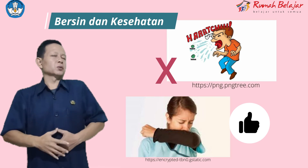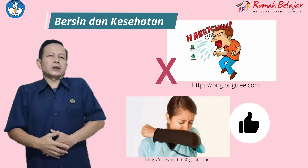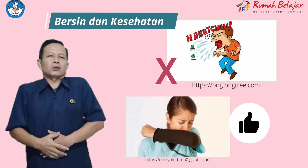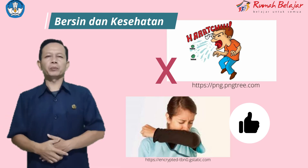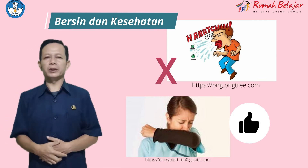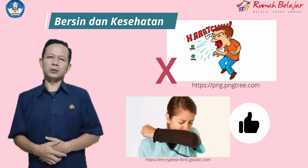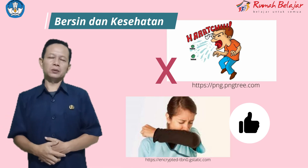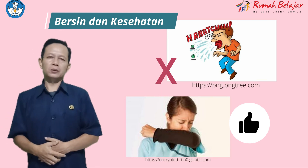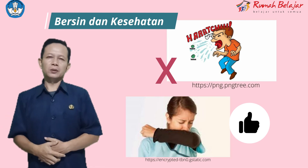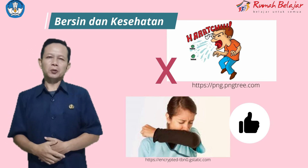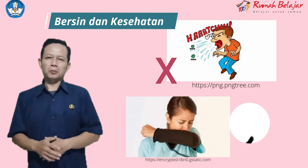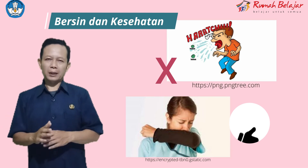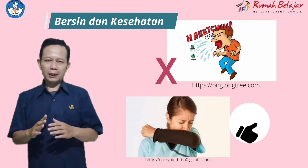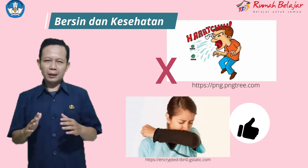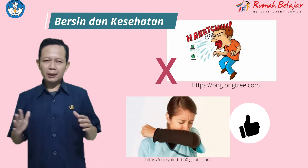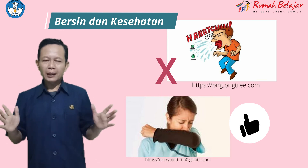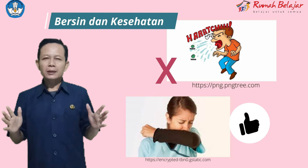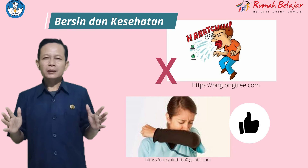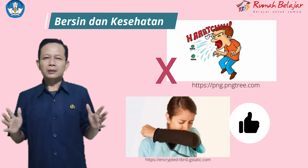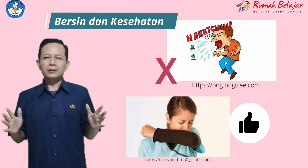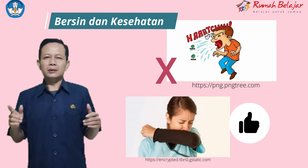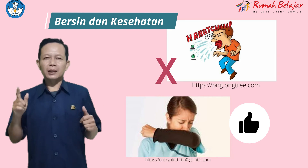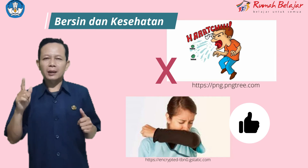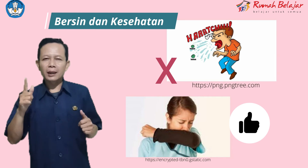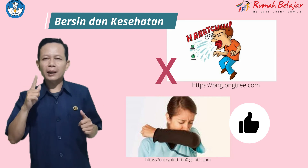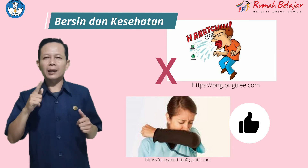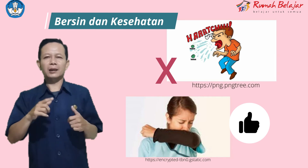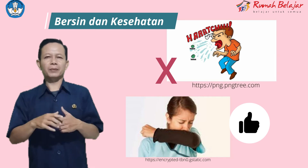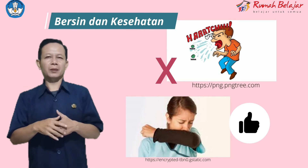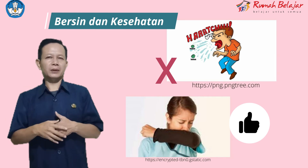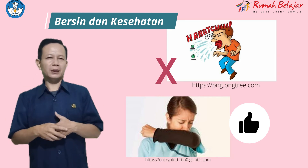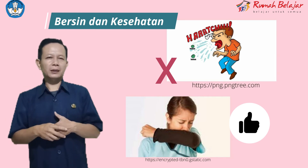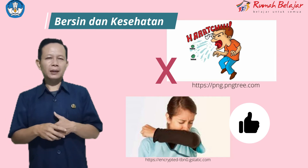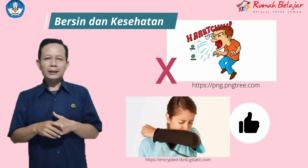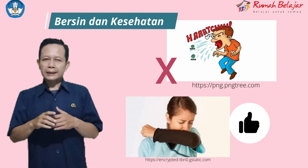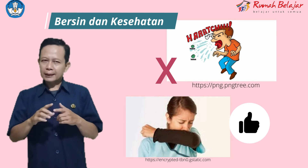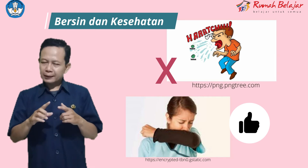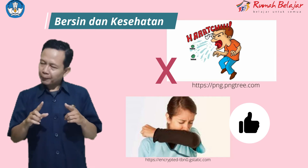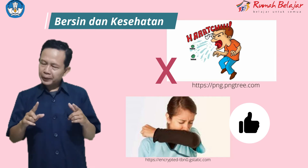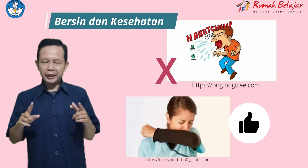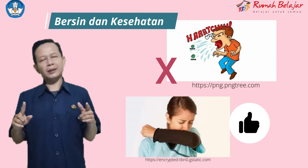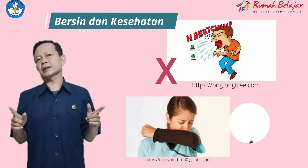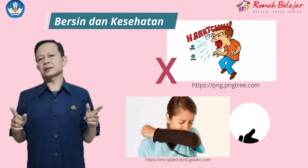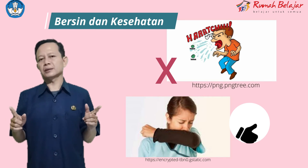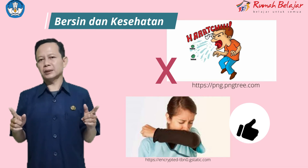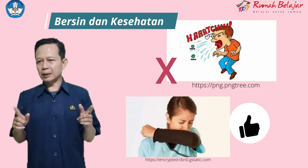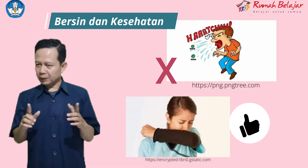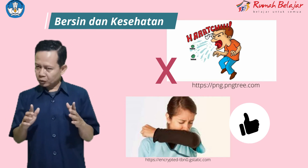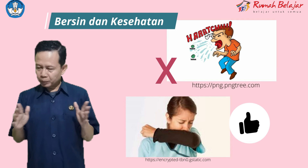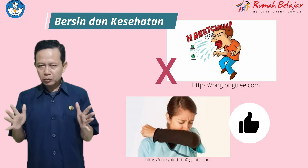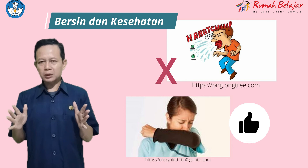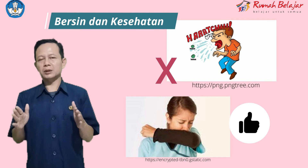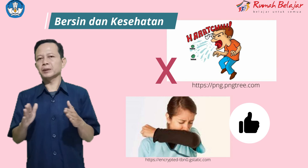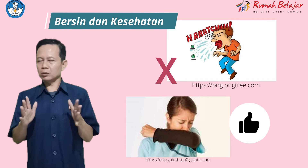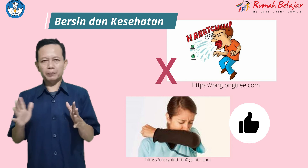awal masuknya COVID. Maka jagalah agar pernapasan kita tetap menyehatkan, tidak